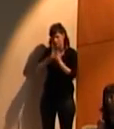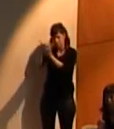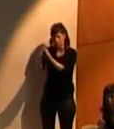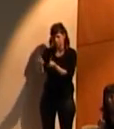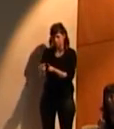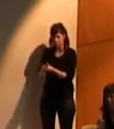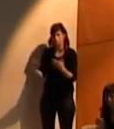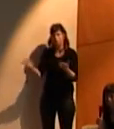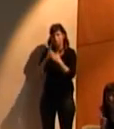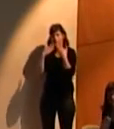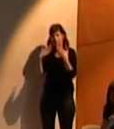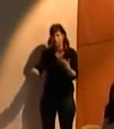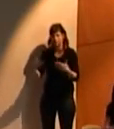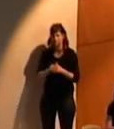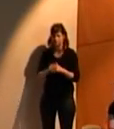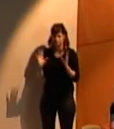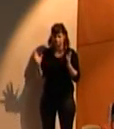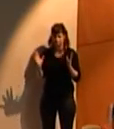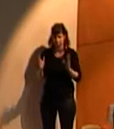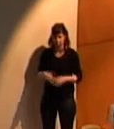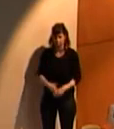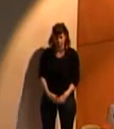Voilà. Merci.